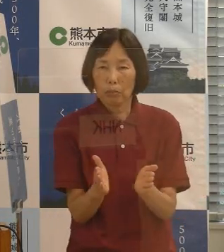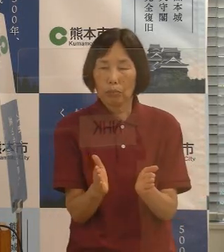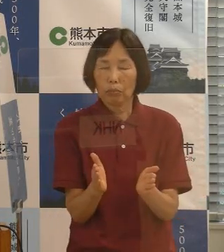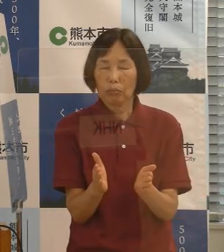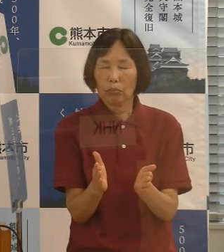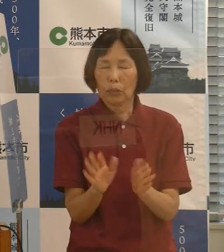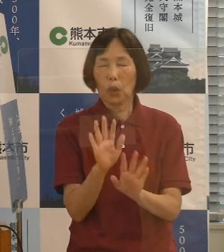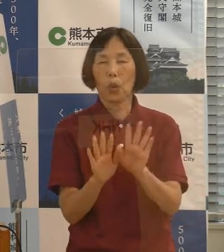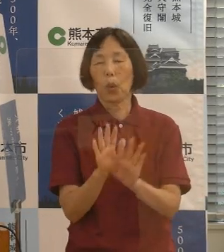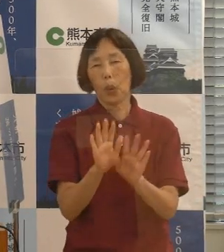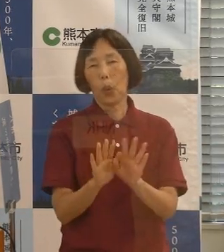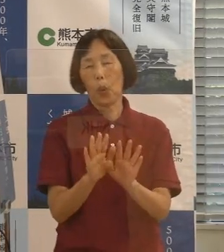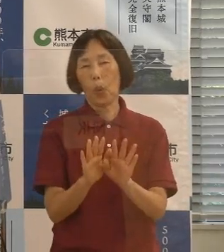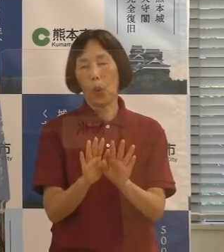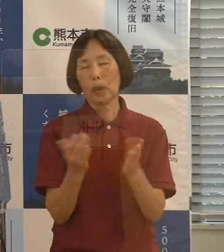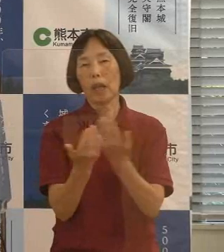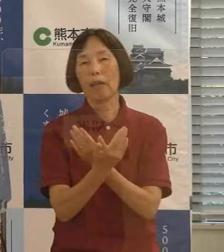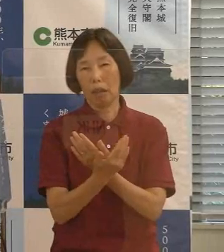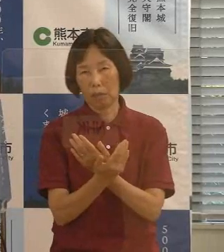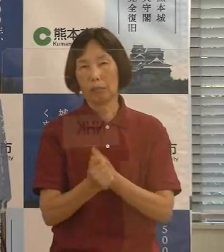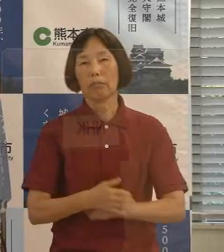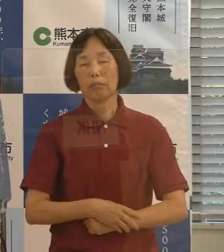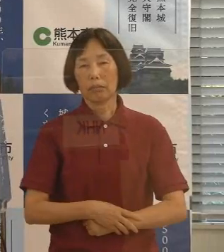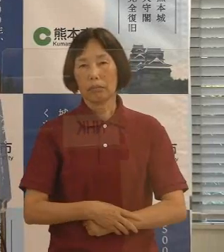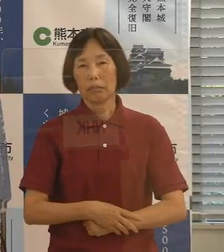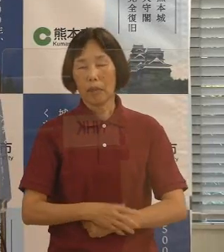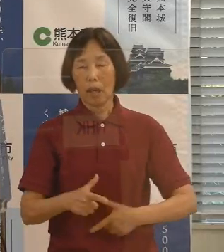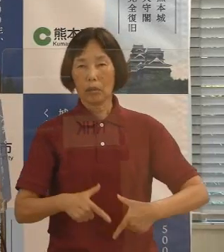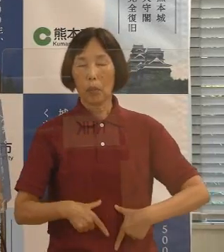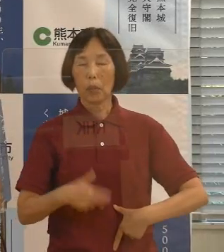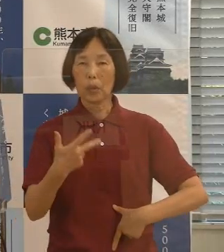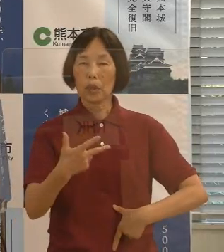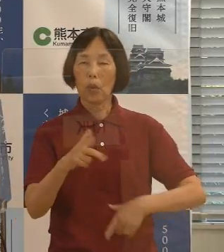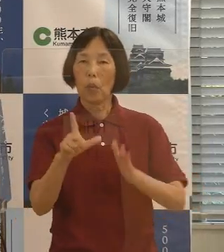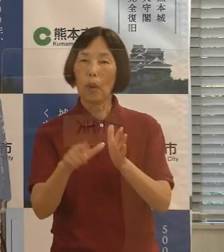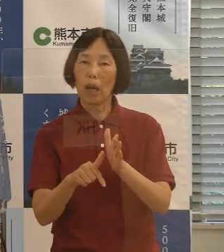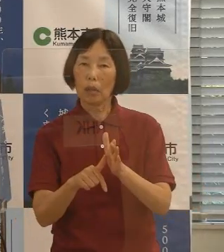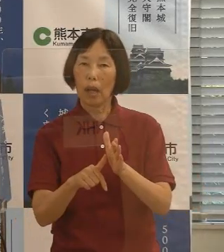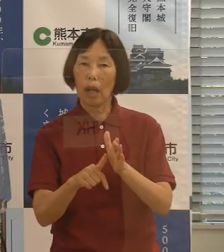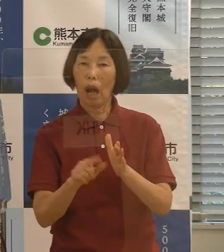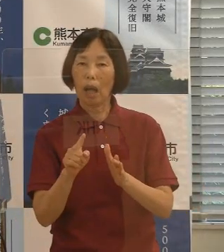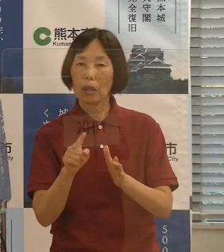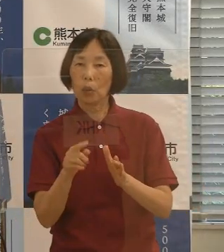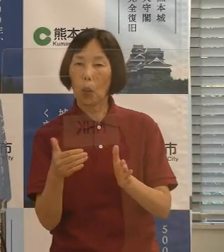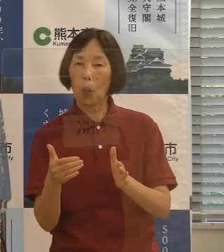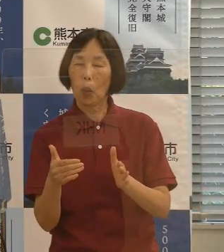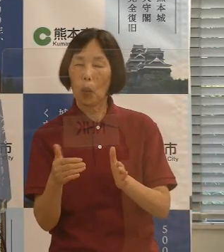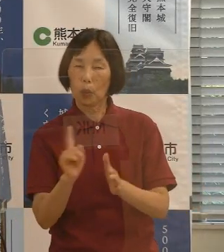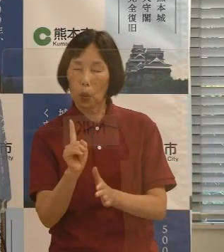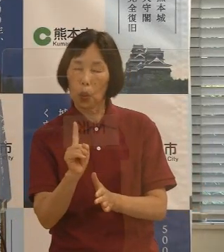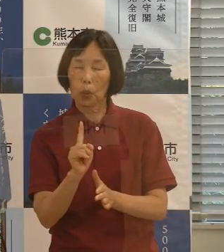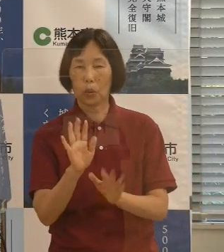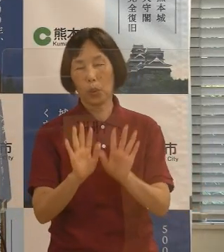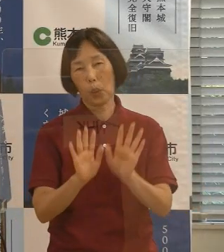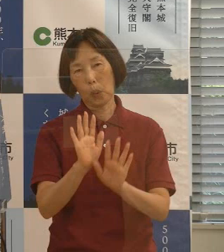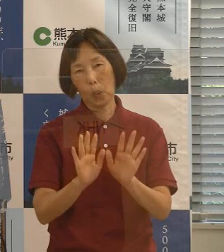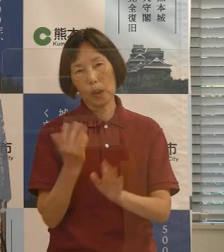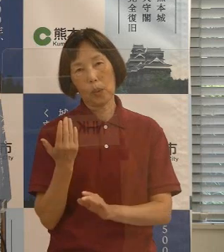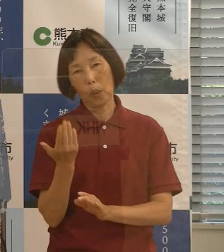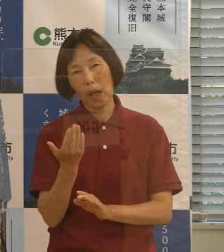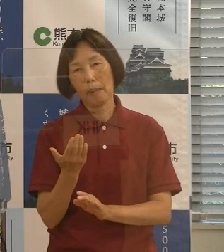ような、状況になっていると思うんですけれども、本市の方ではまだそこまで行ったってどのような状況ですか。は